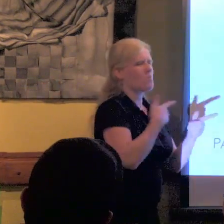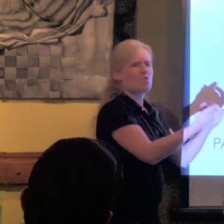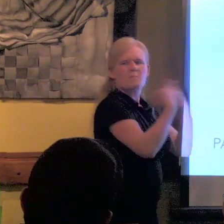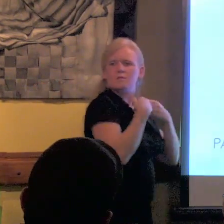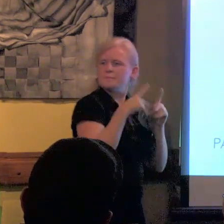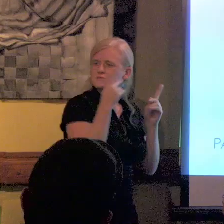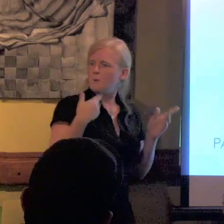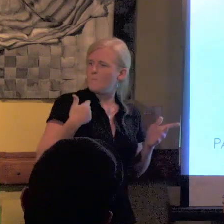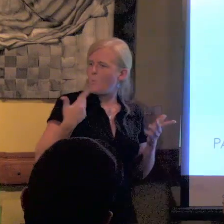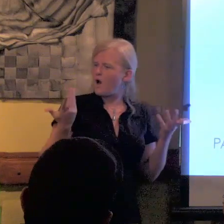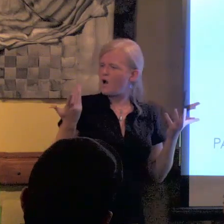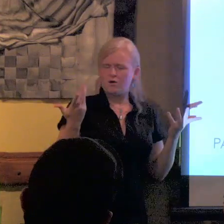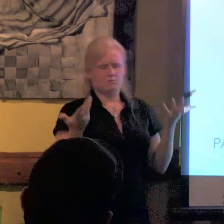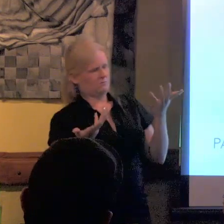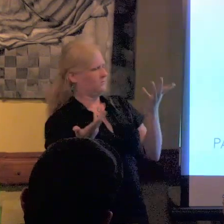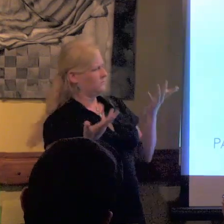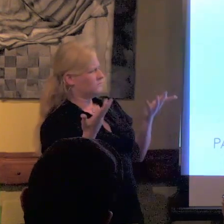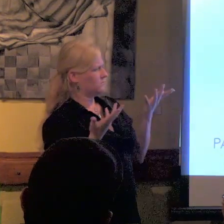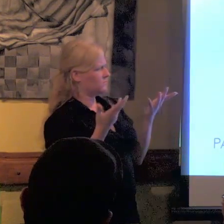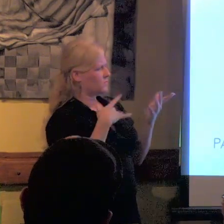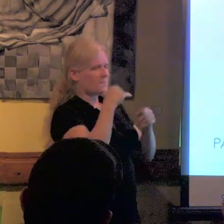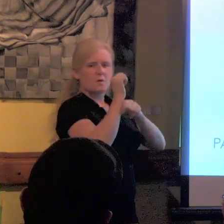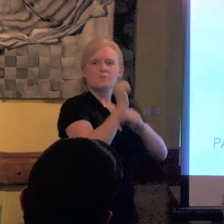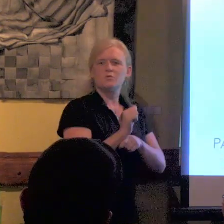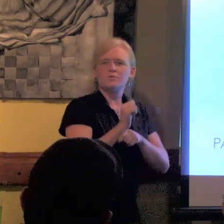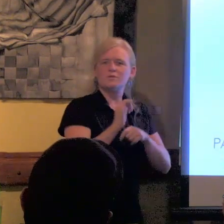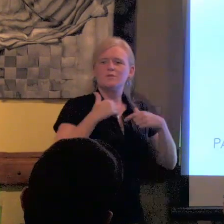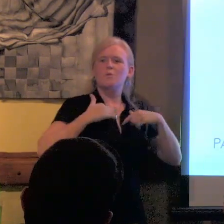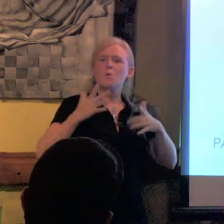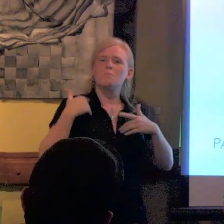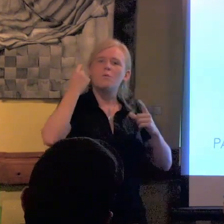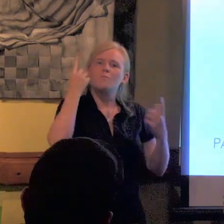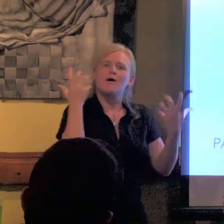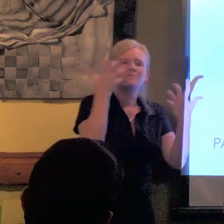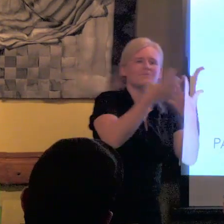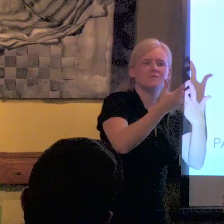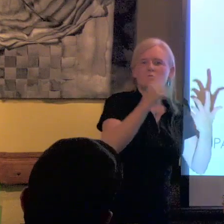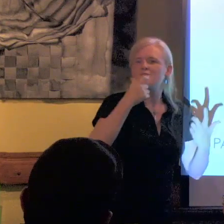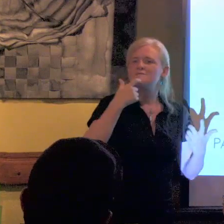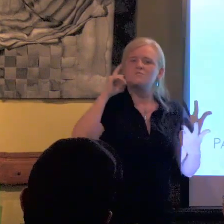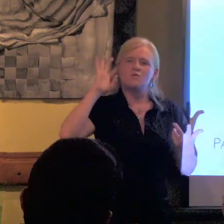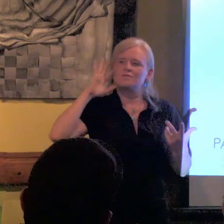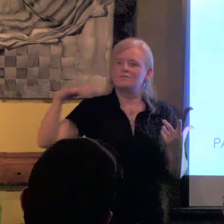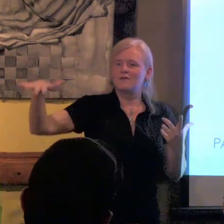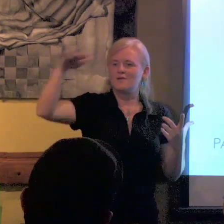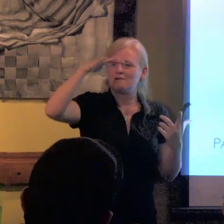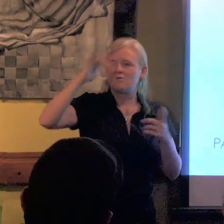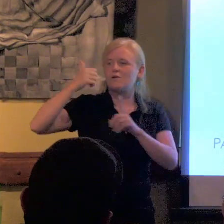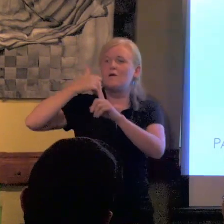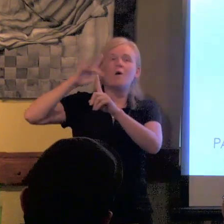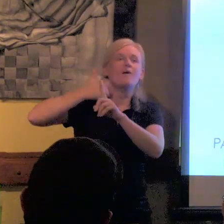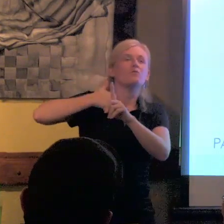de vraiment comprendre cette situation, à savoir pourquoi la personne sourde pose la question, à savoir si elle peut avoir la permission de soit aller aux toilettes à tel moment, ou